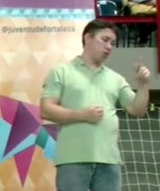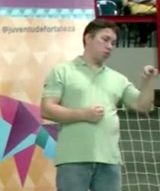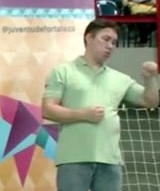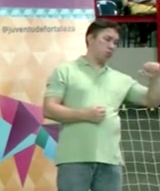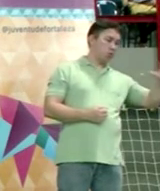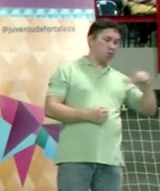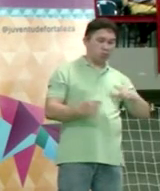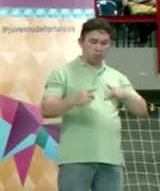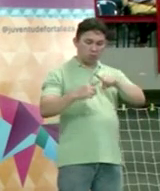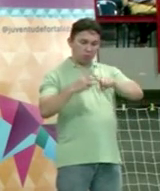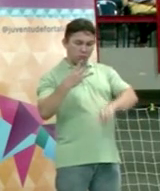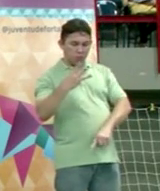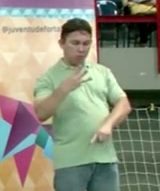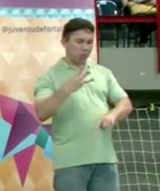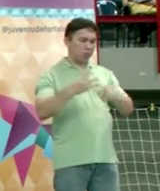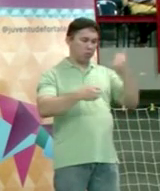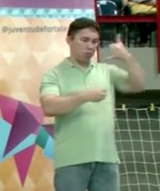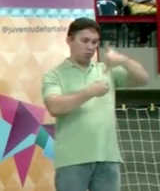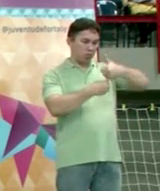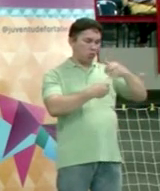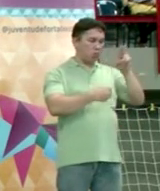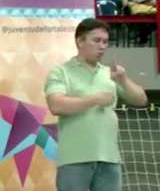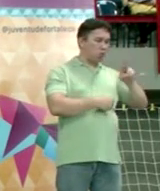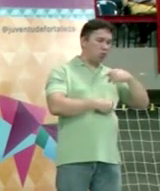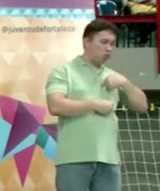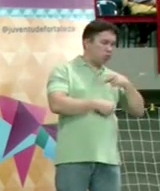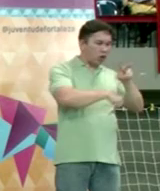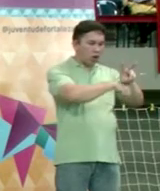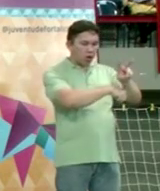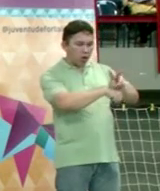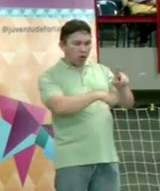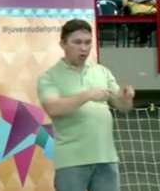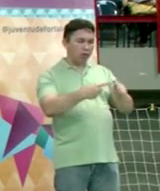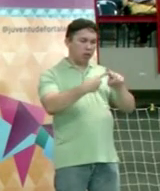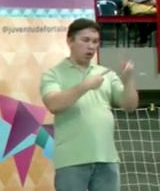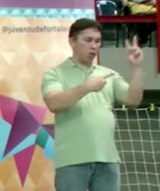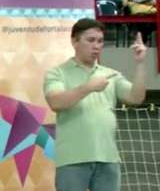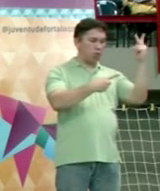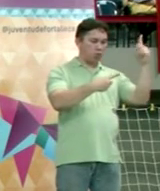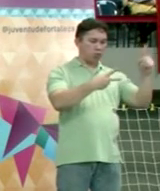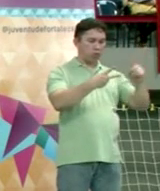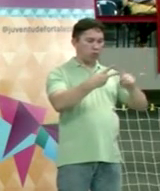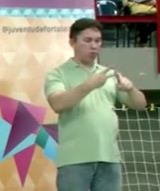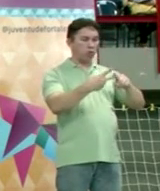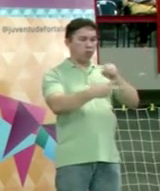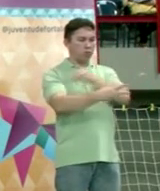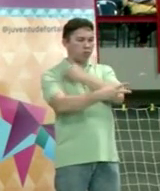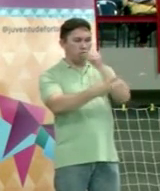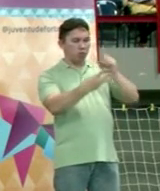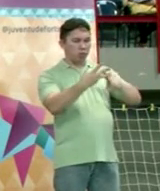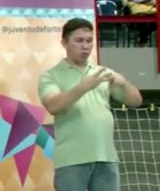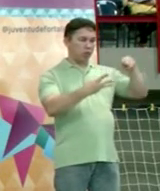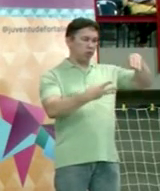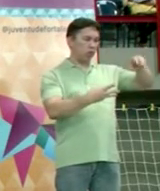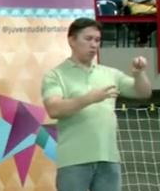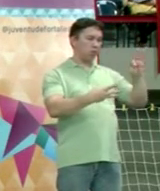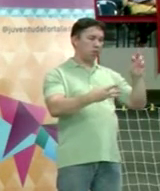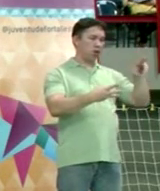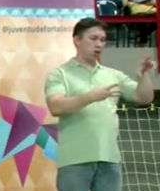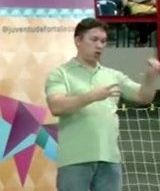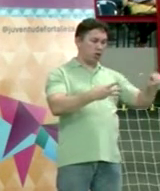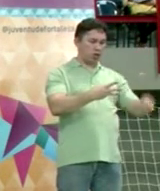3 dos mais promissores combustíveis alternativos são o hidrogênio, o etanol e o metano. Parou por